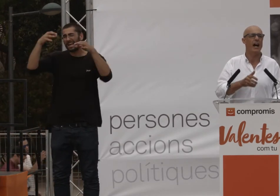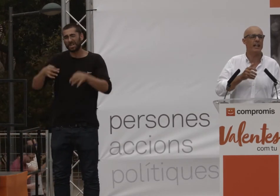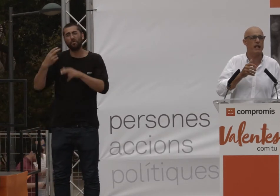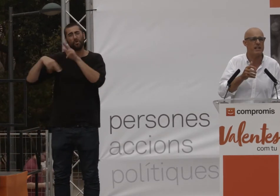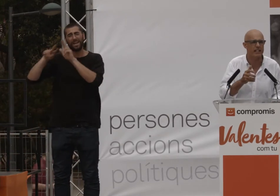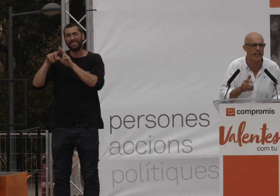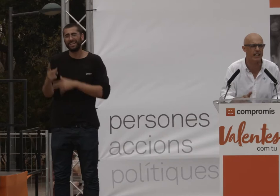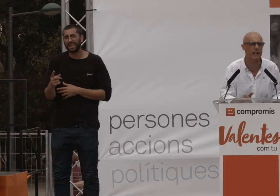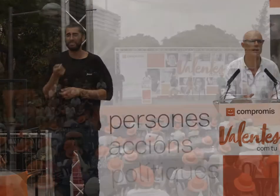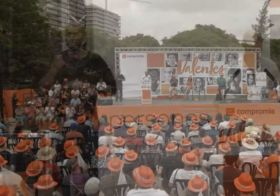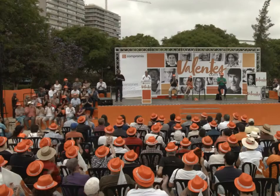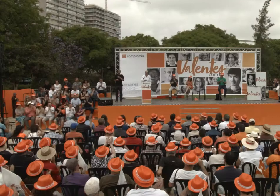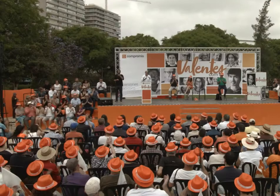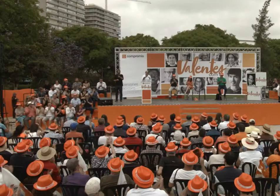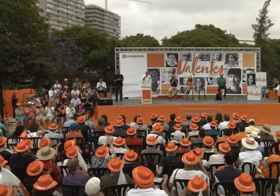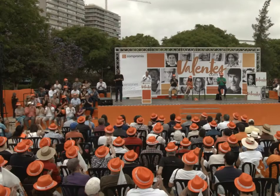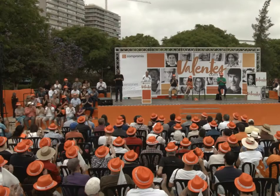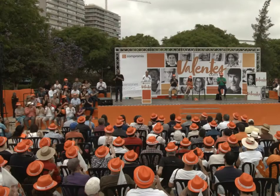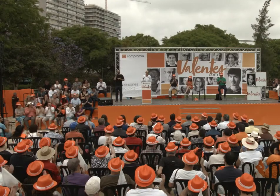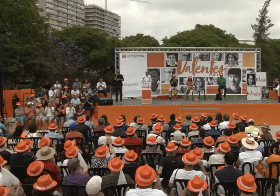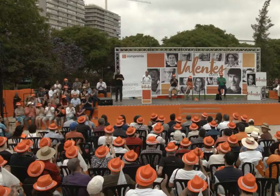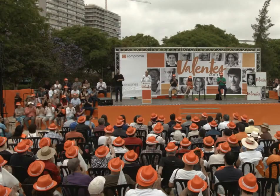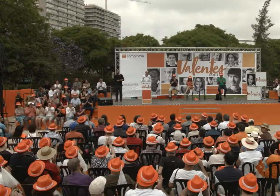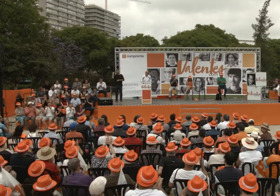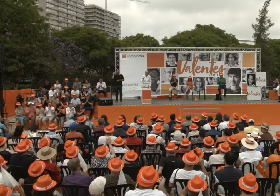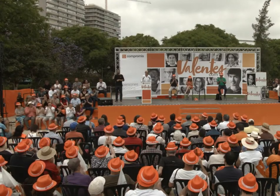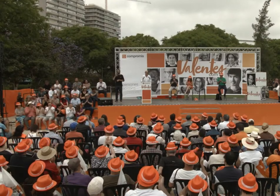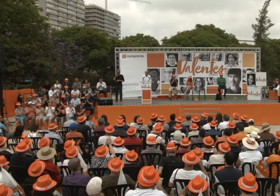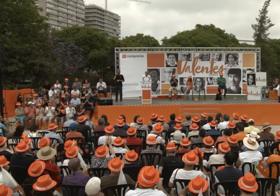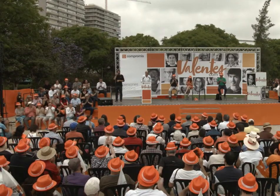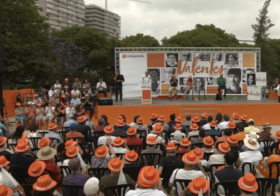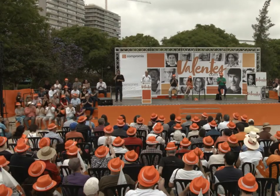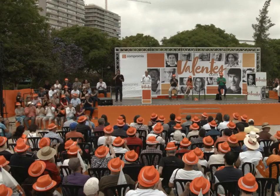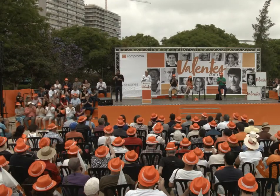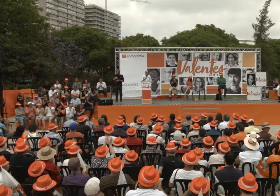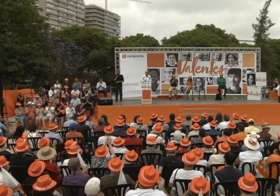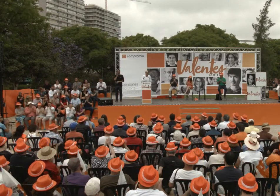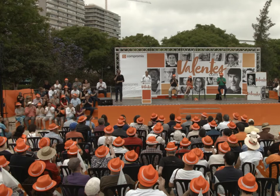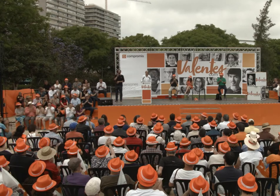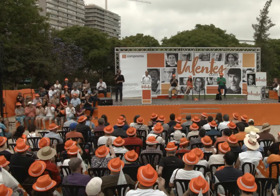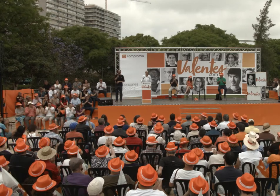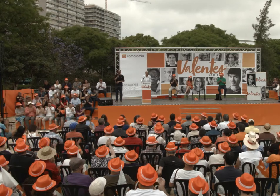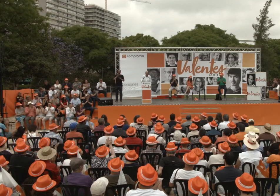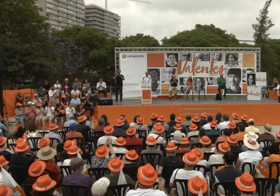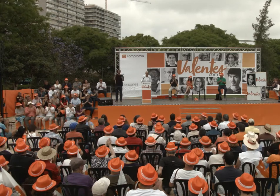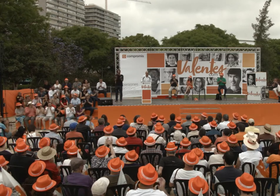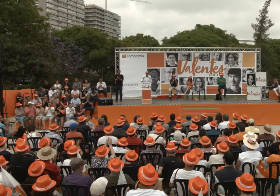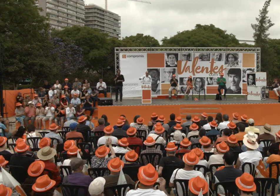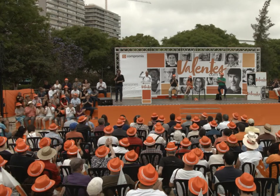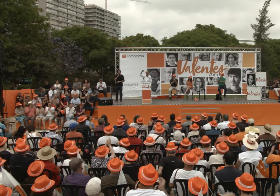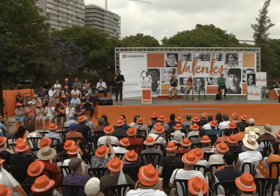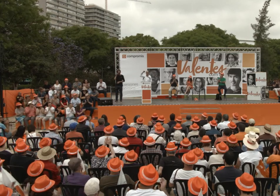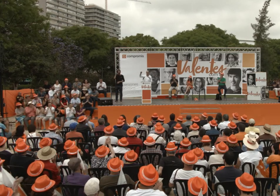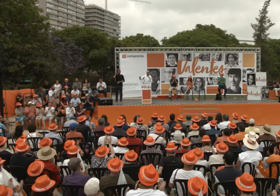rebel·lia, anirem estenent la rebel·lia i acabarem fent el país i el planeta i el rescat de la gent que volem.